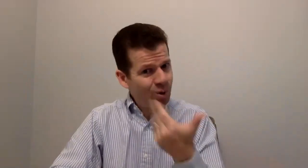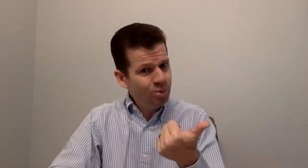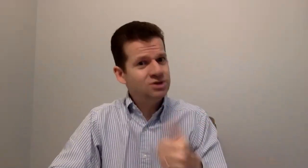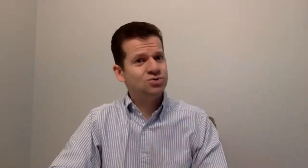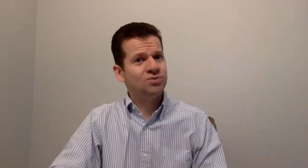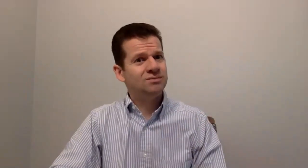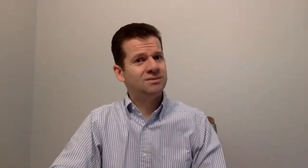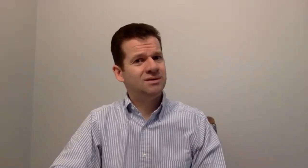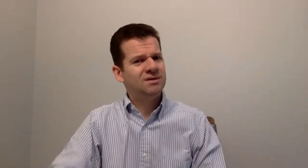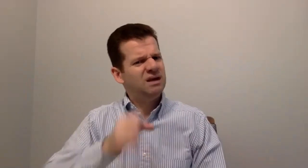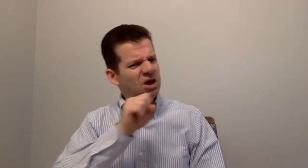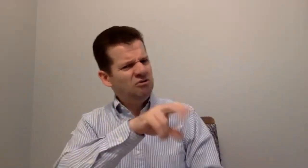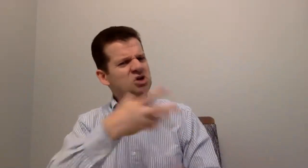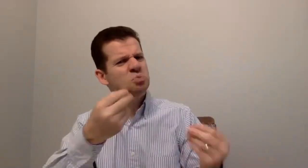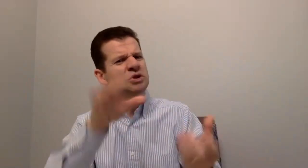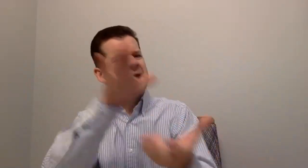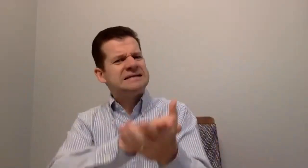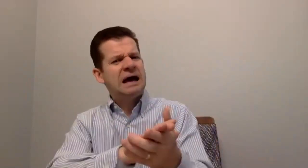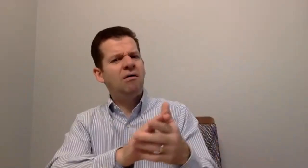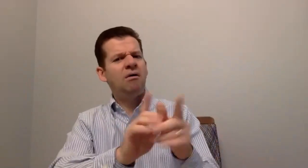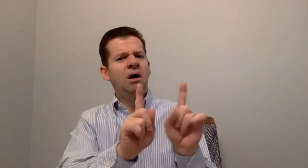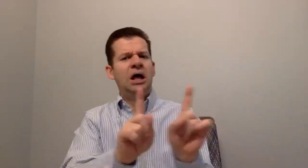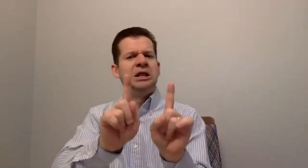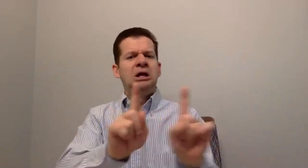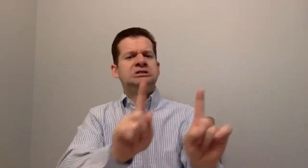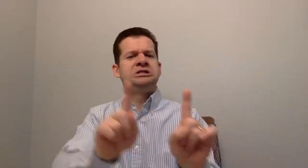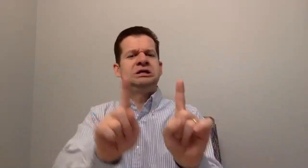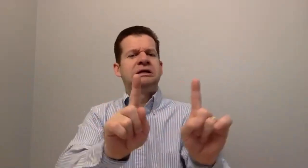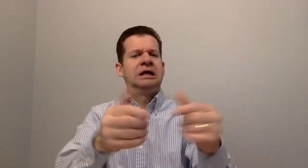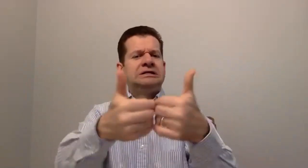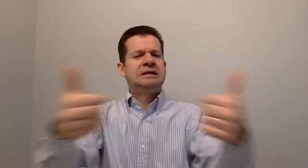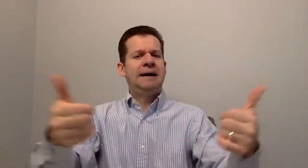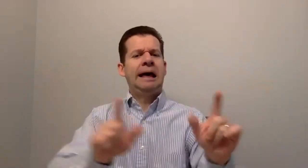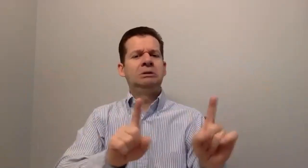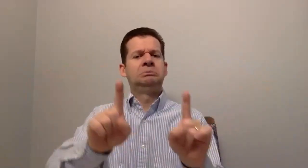Bom isso. Eu vejo muito casal andando assim, separado.